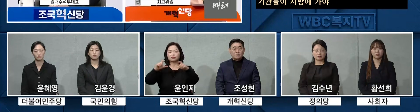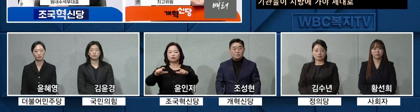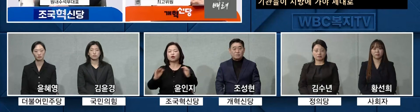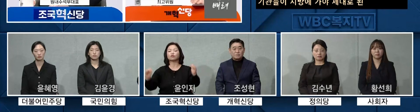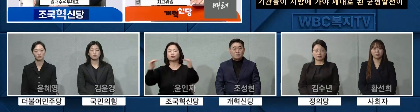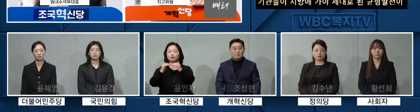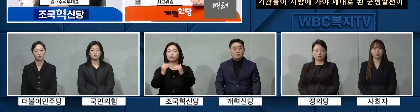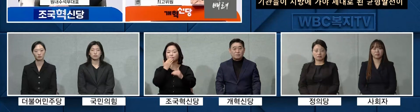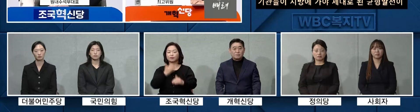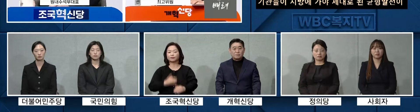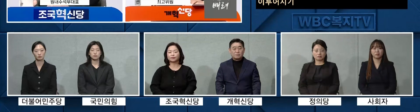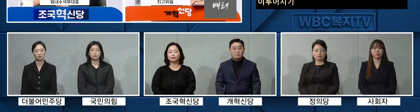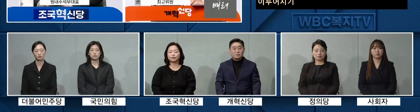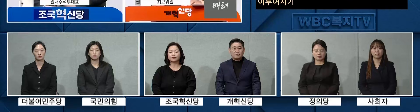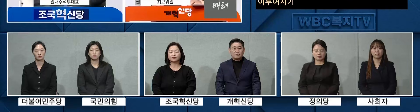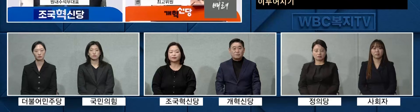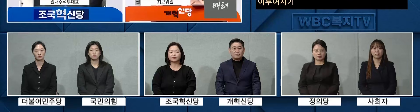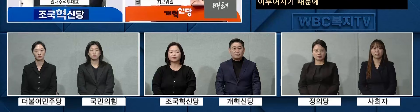때문에 그렇습니다.